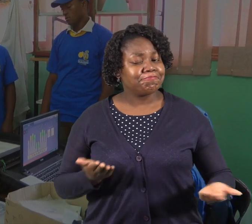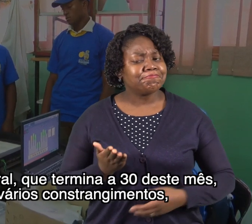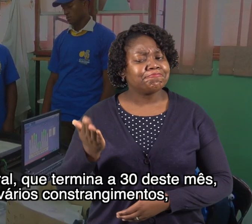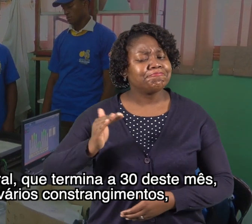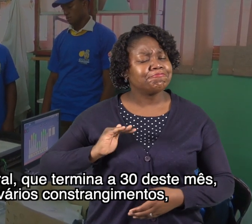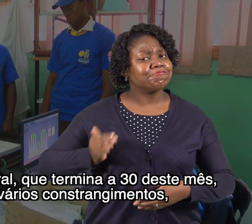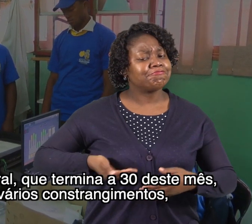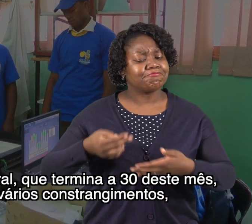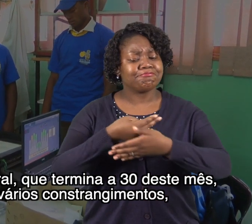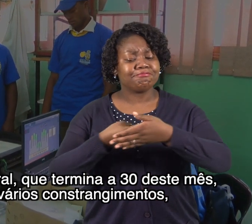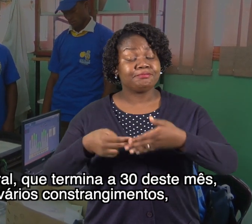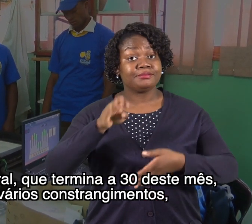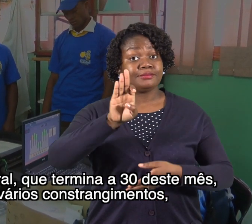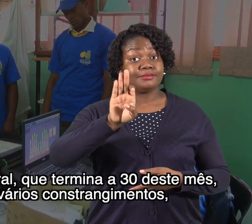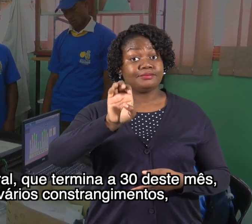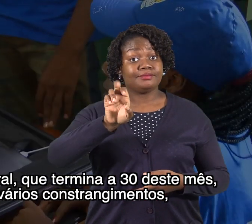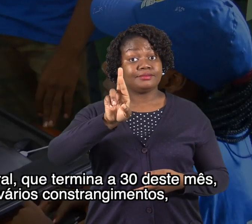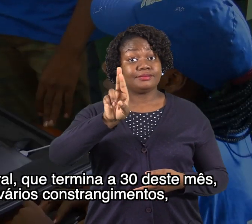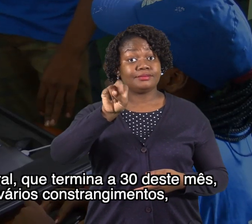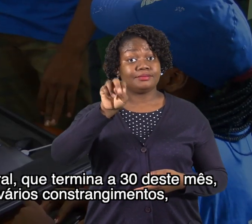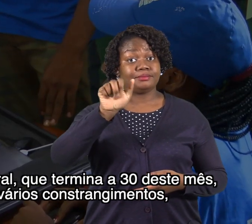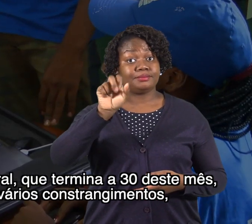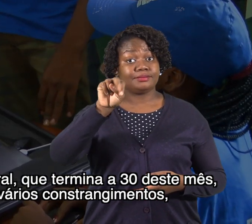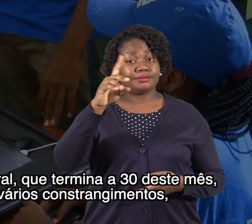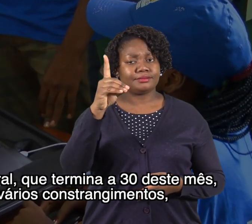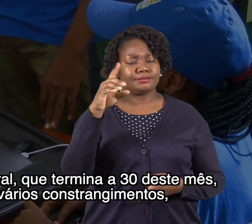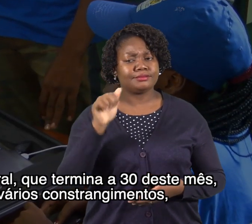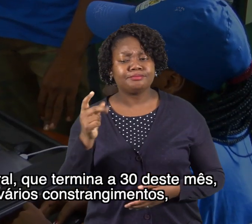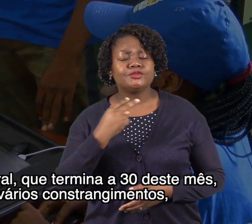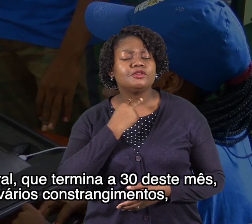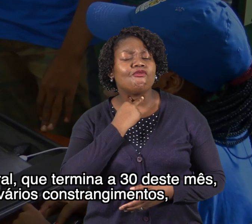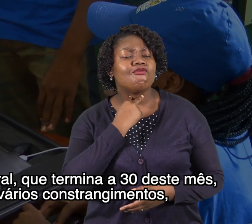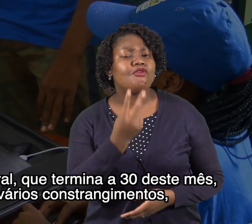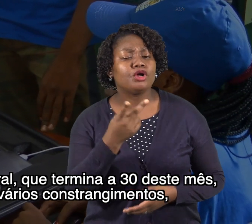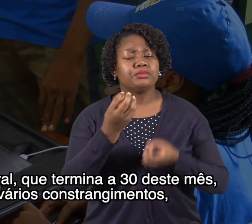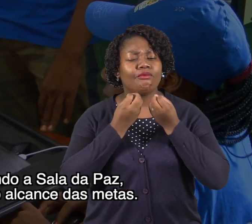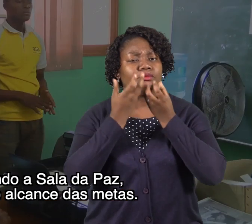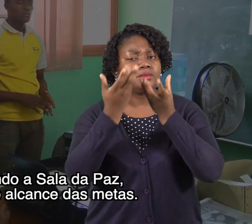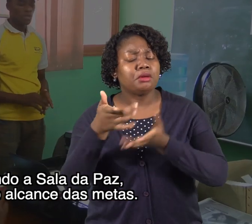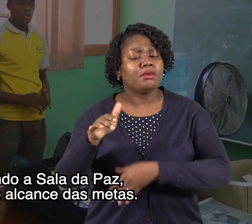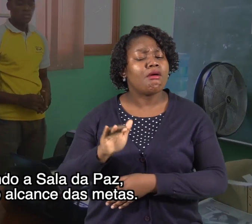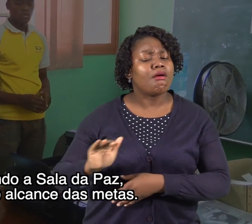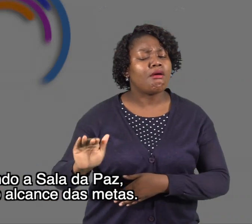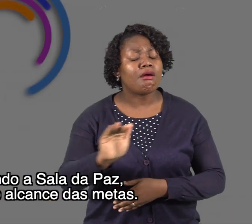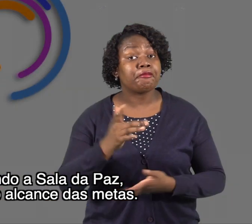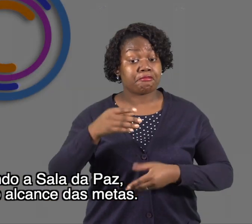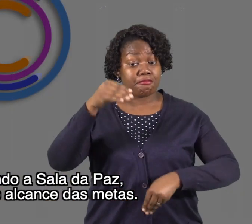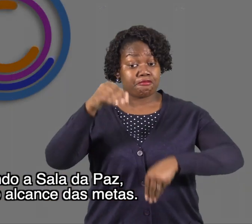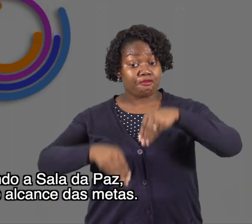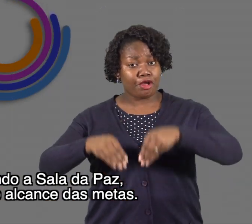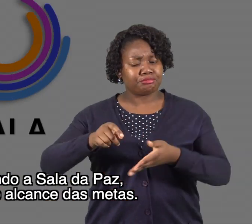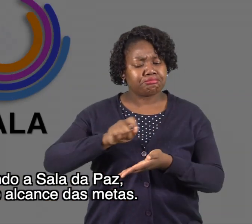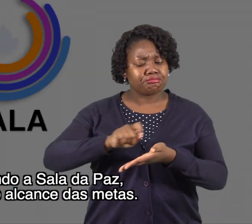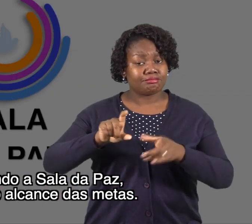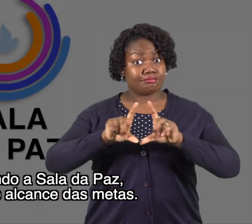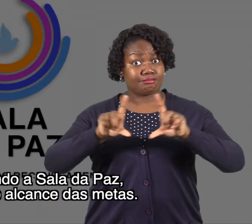O licenciamento eleitoral, que termina a 30 deste mês, está a enfrentar vários constrangimentos que, segundo a Sala da